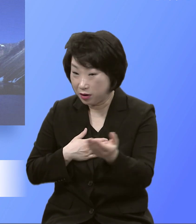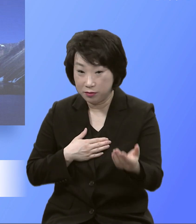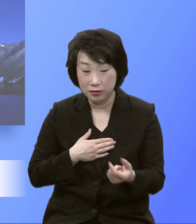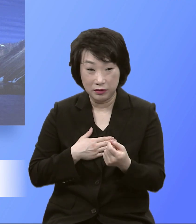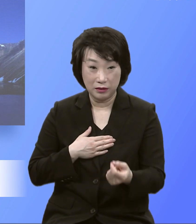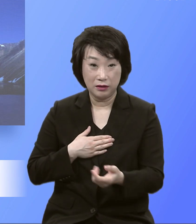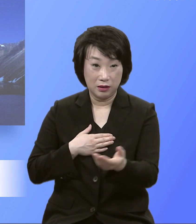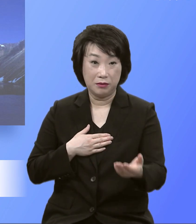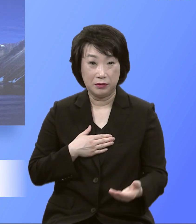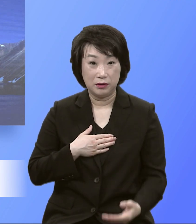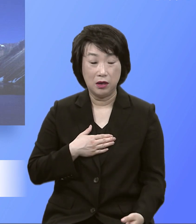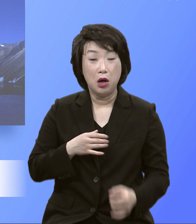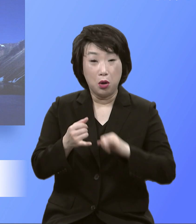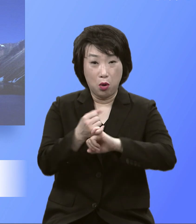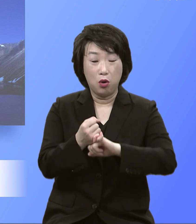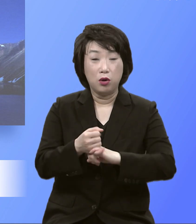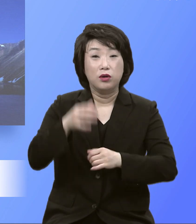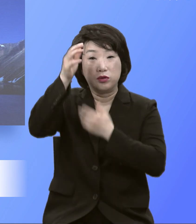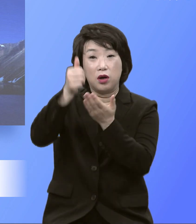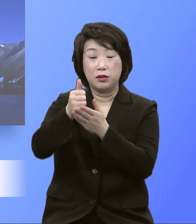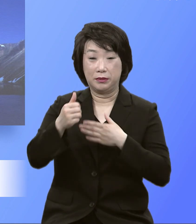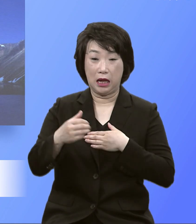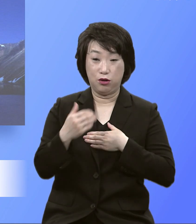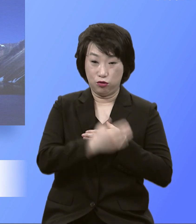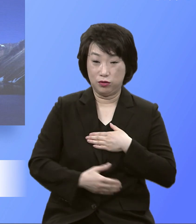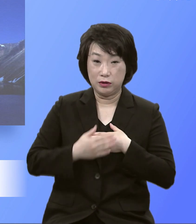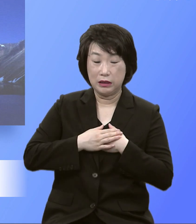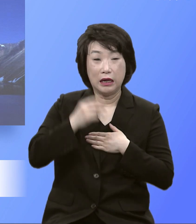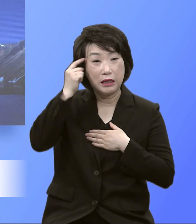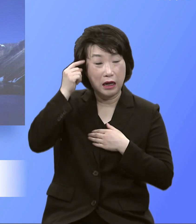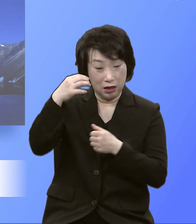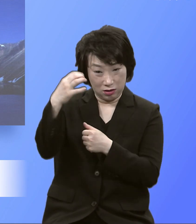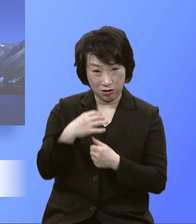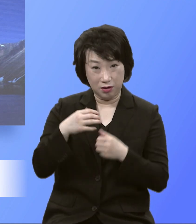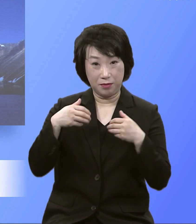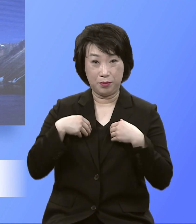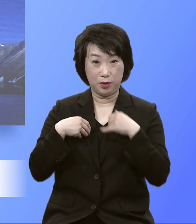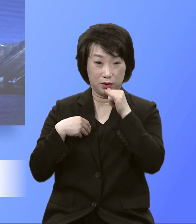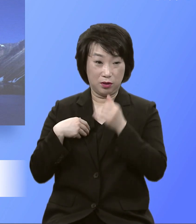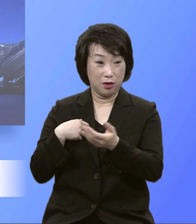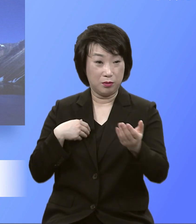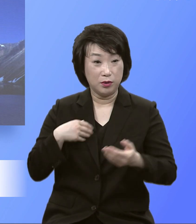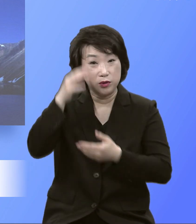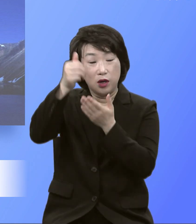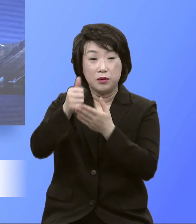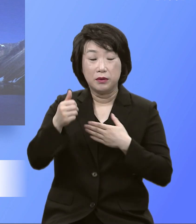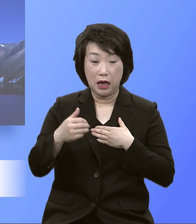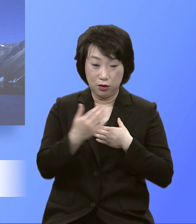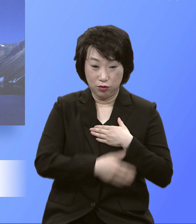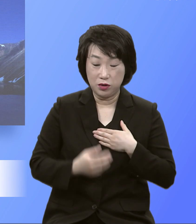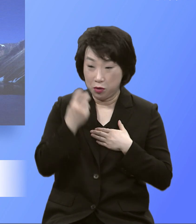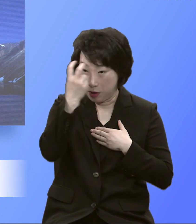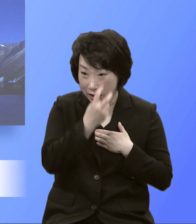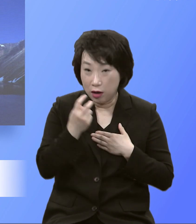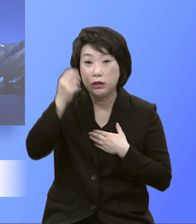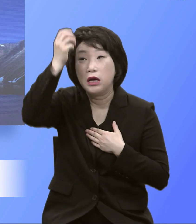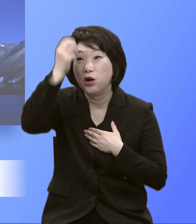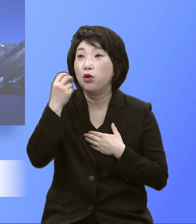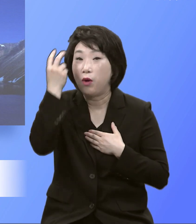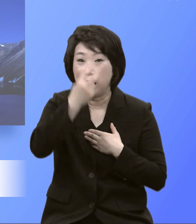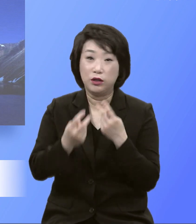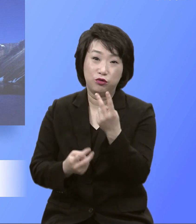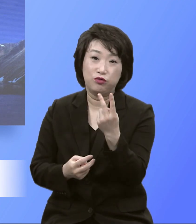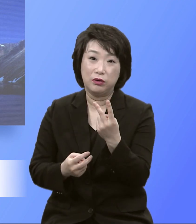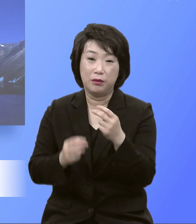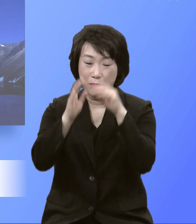됩니까? 반드시 성령으로 결박시켜버려야 돼. 성령으로 육신도 관리하고 영혼도